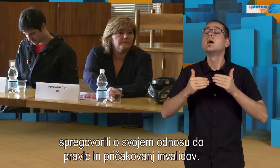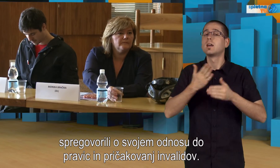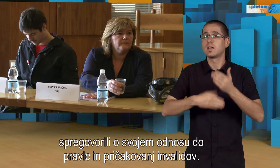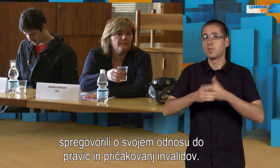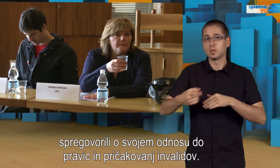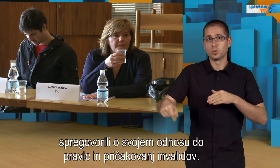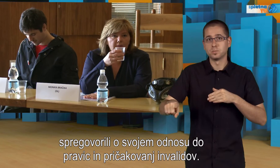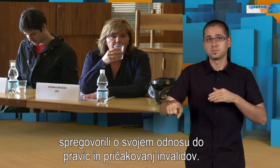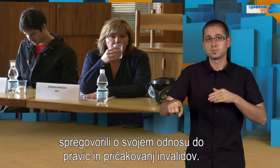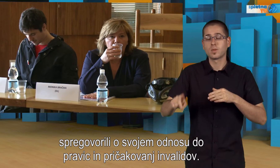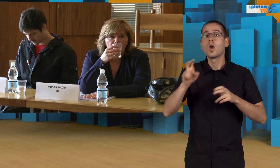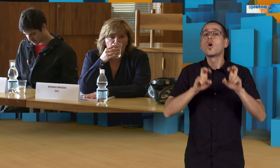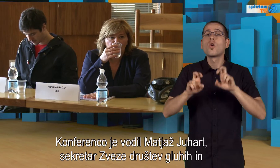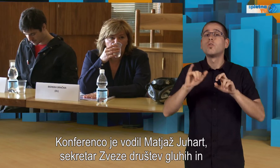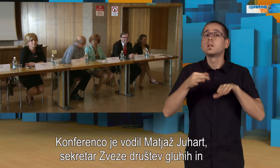pričakovanj invalidov.